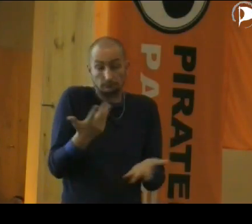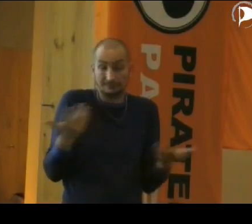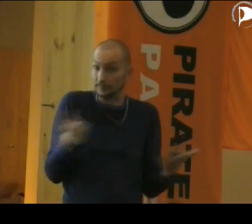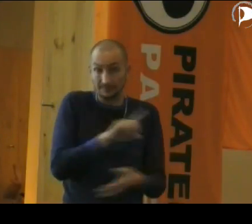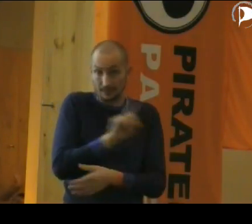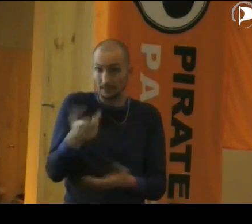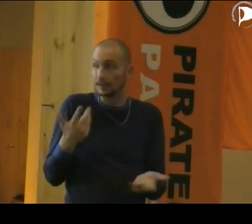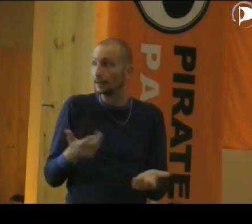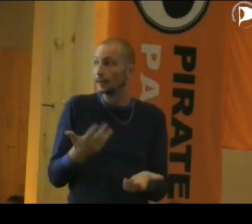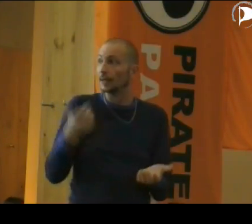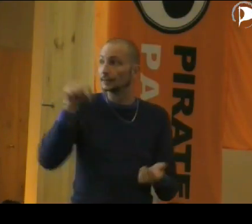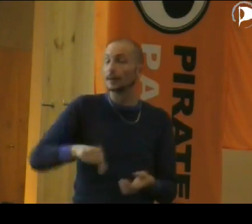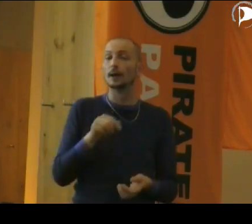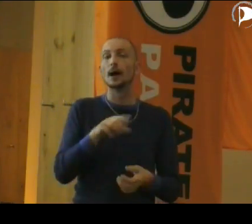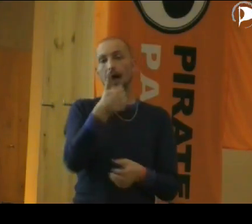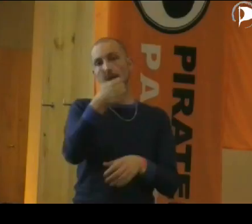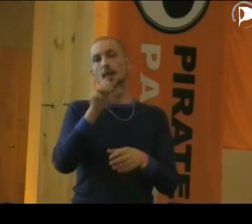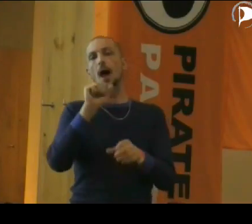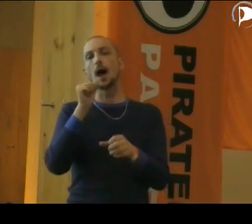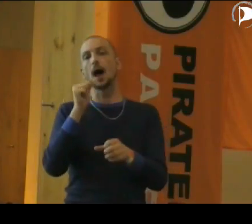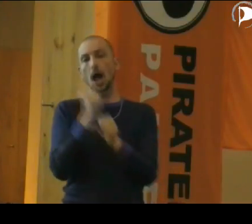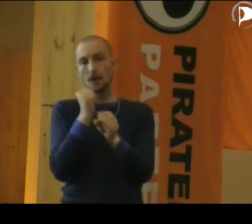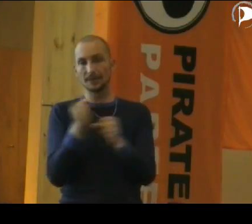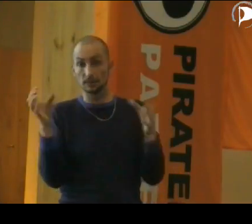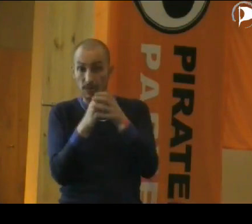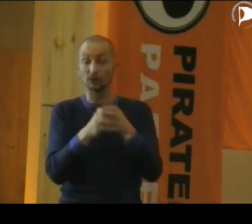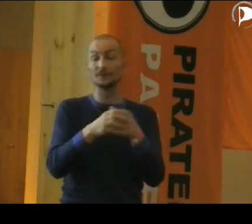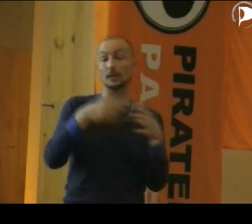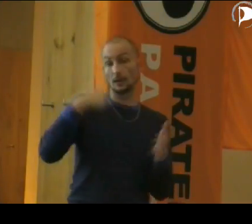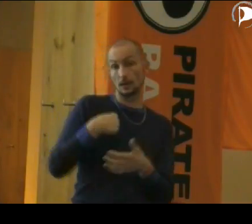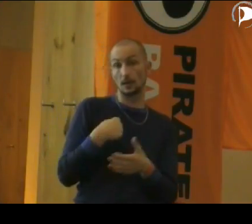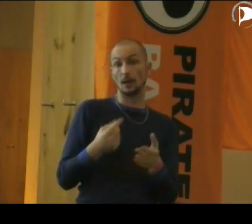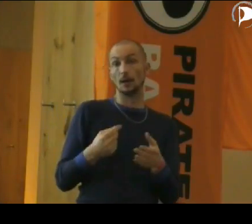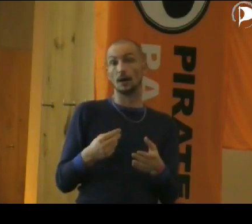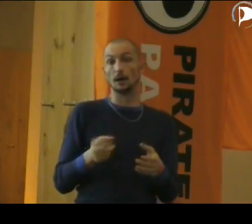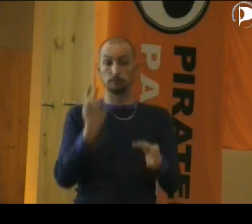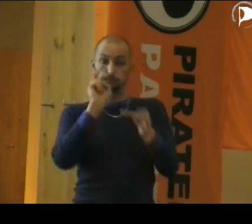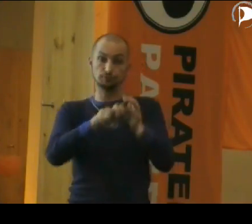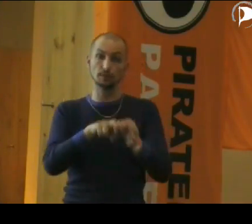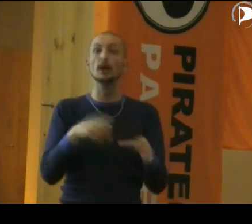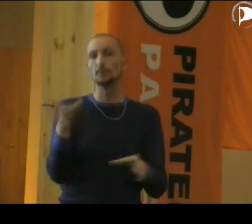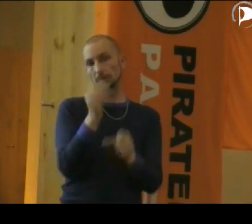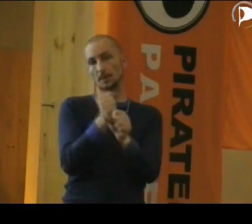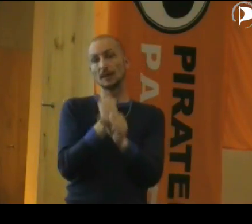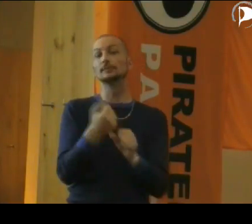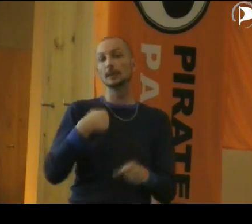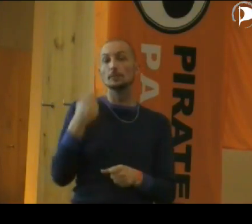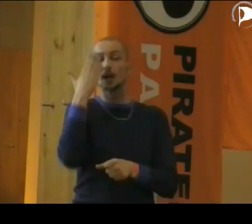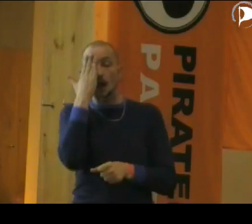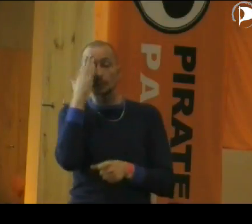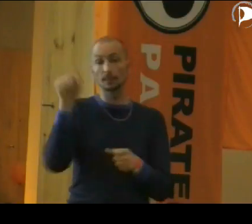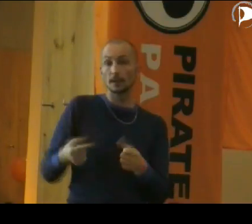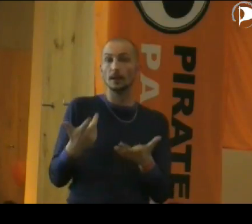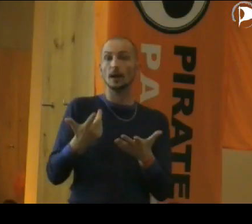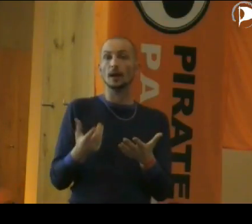ag mitarbeiter werden eingefroren sonst wäre ich auf dem rad gedreht und aus dem wunsch heraus für seoul hat